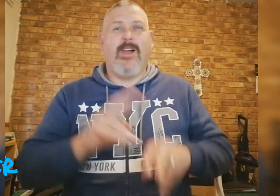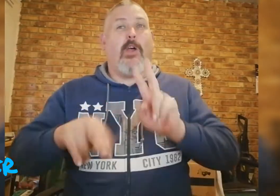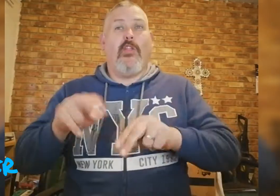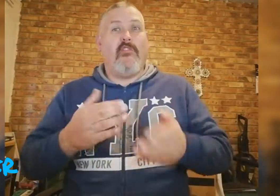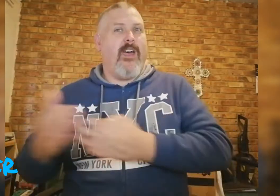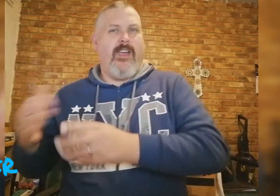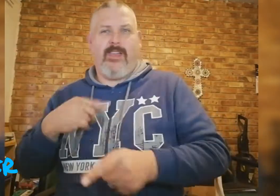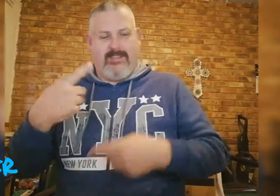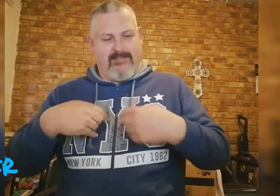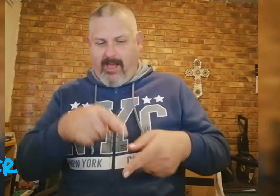Liewe,